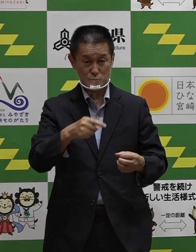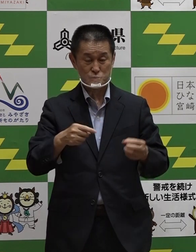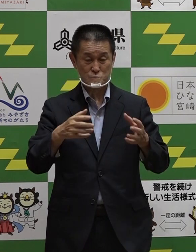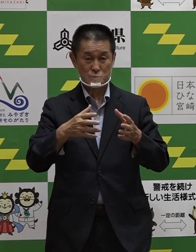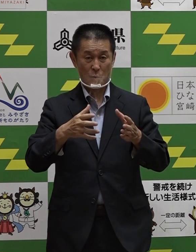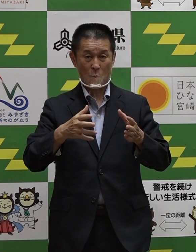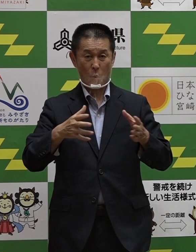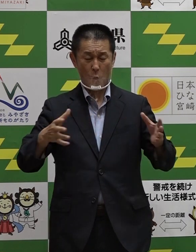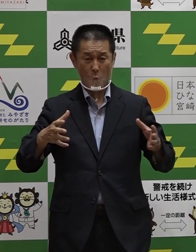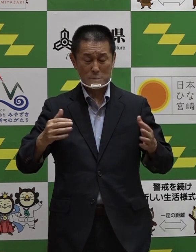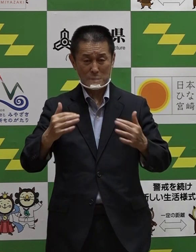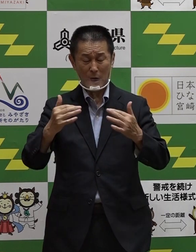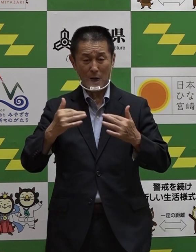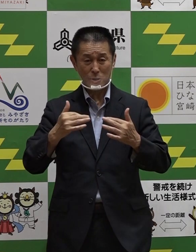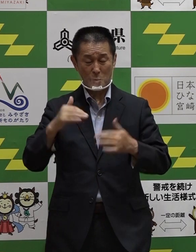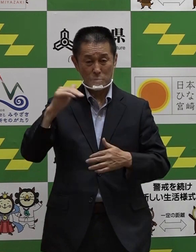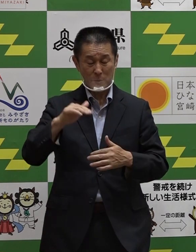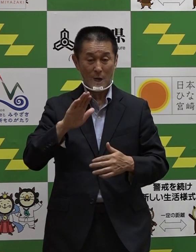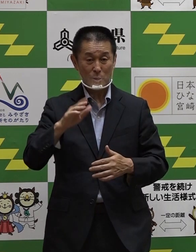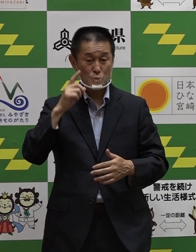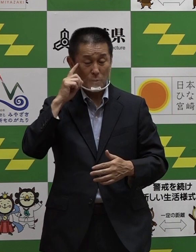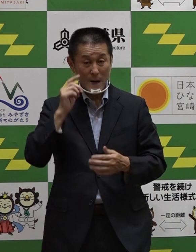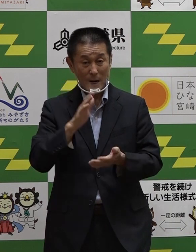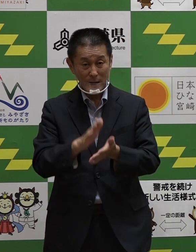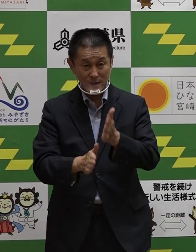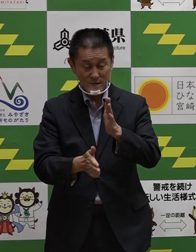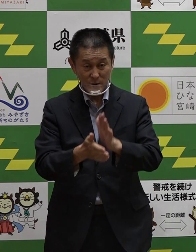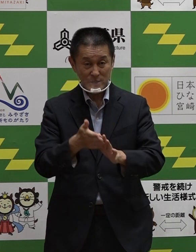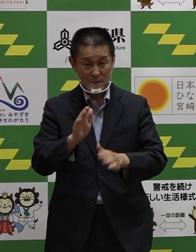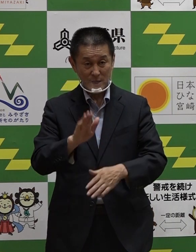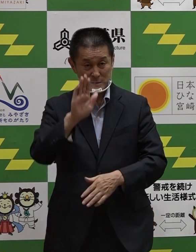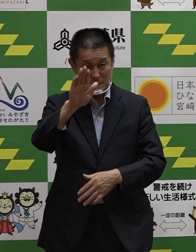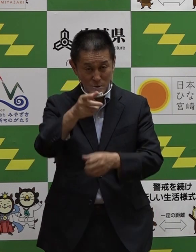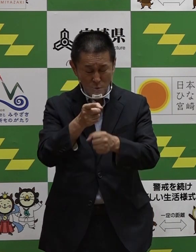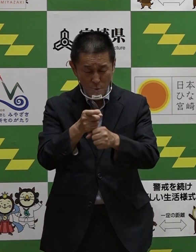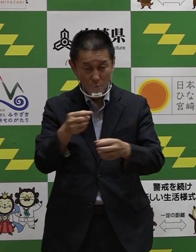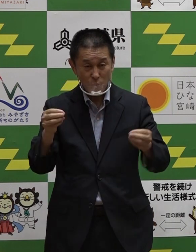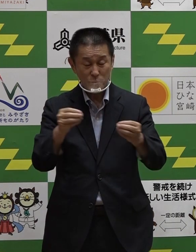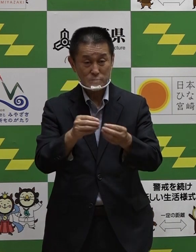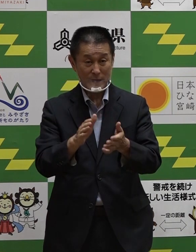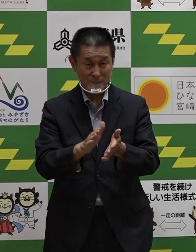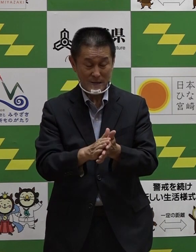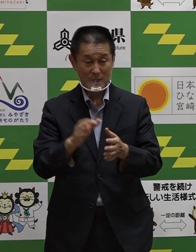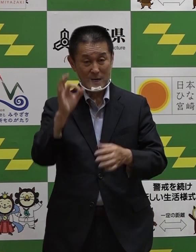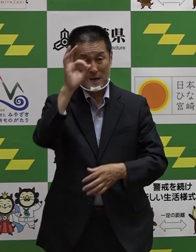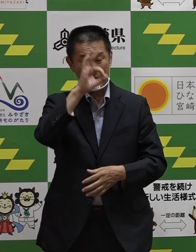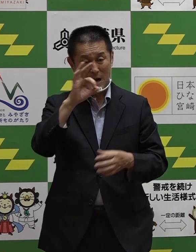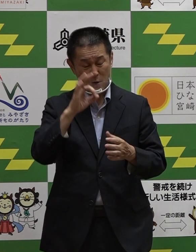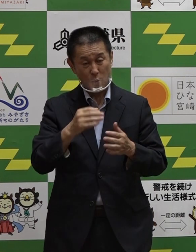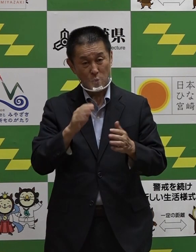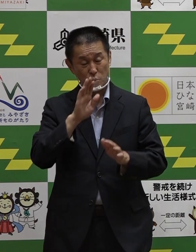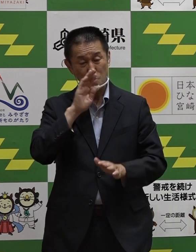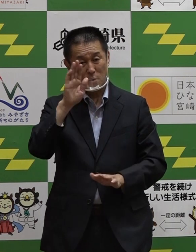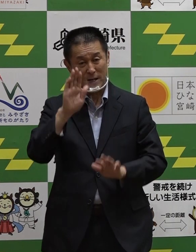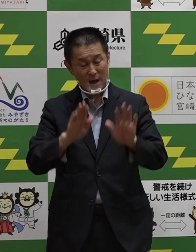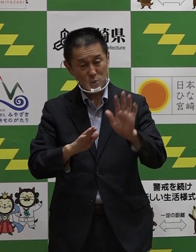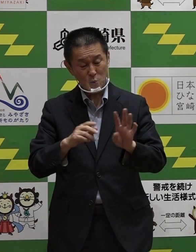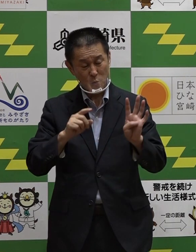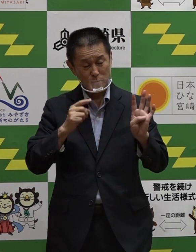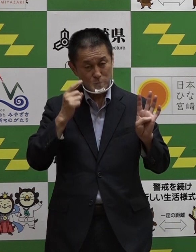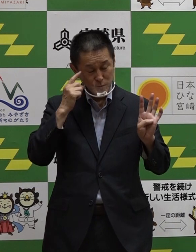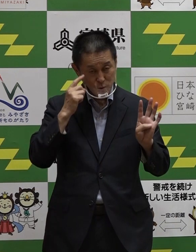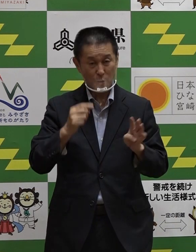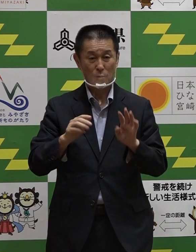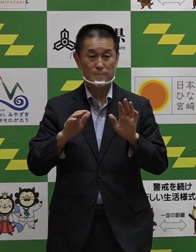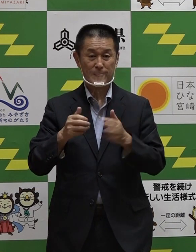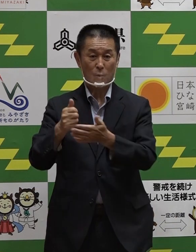な影響を受けていると思います。改めまして、そのちょっと先行きも含めて、要するに観光業の現状に付きと、要するにお客